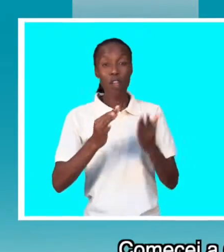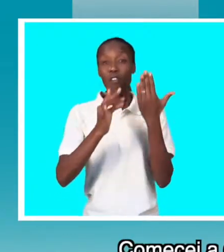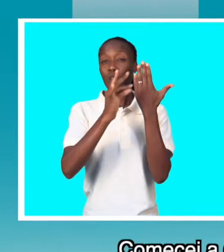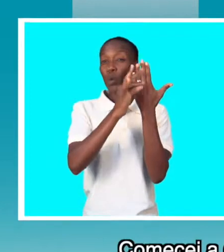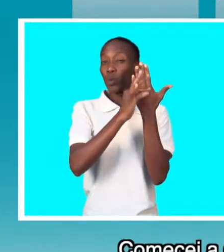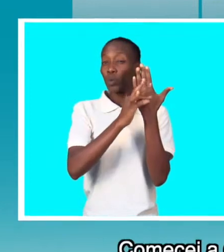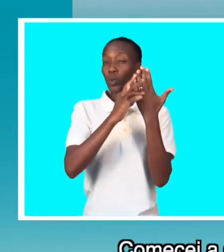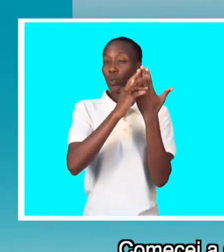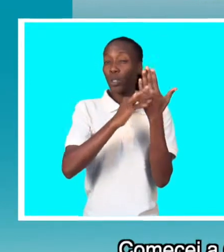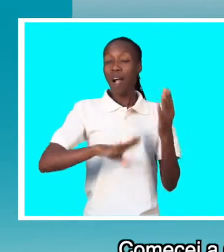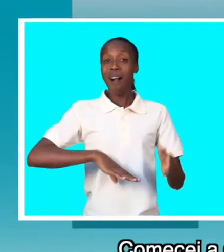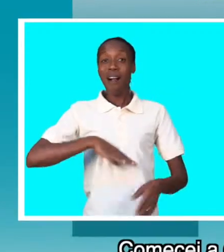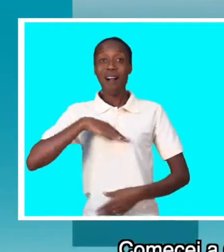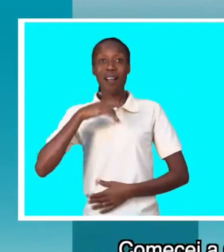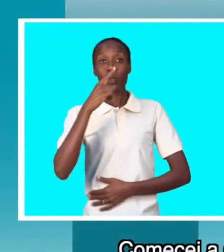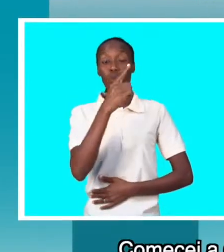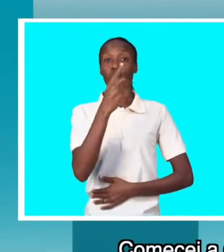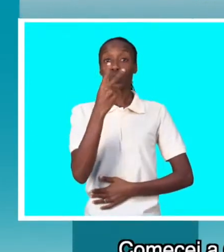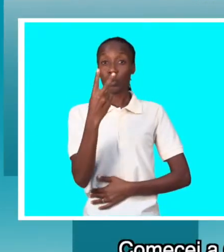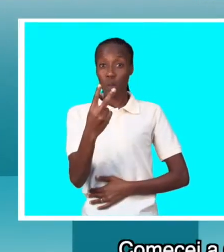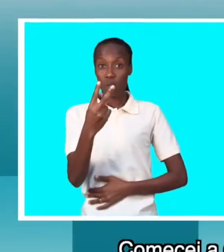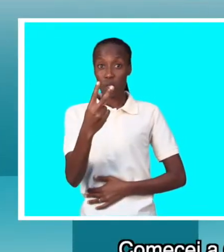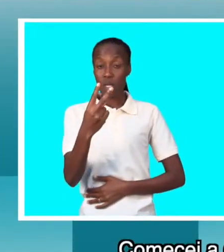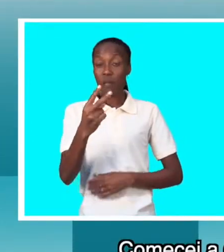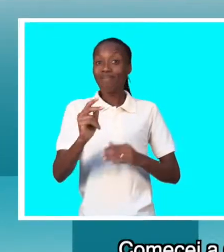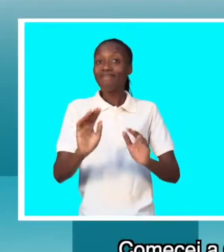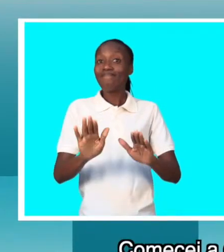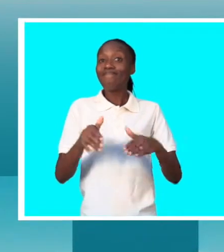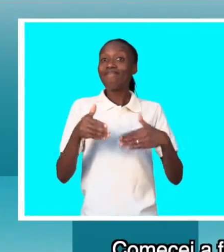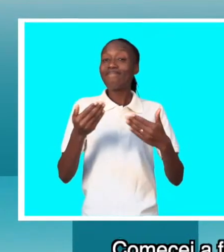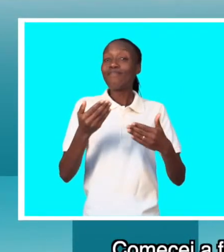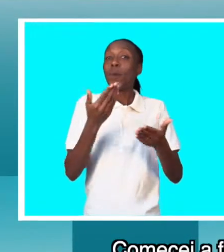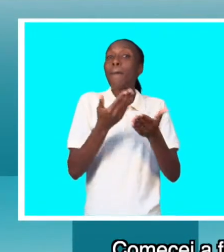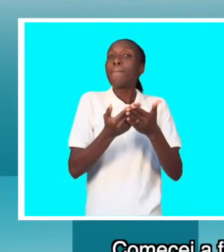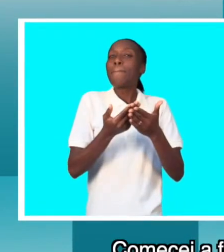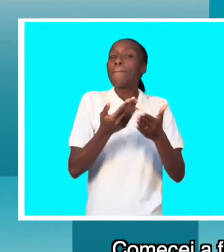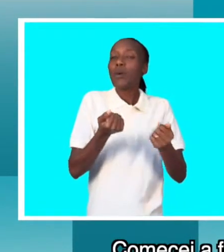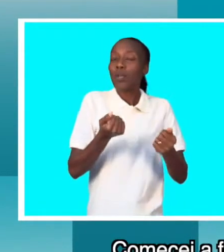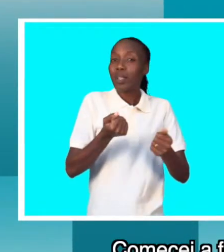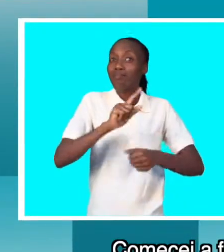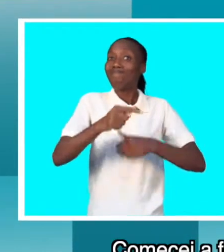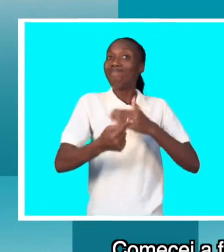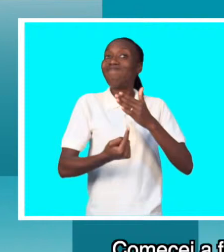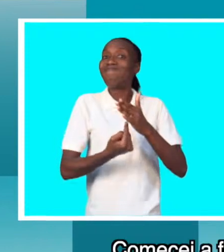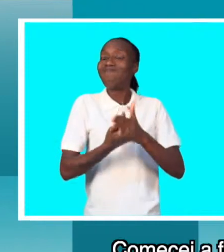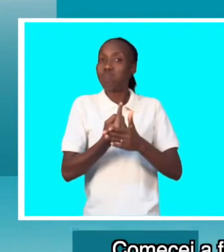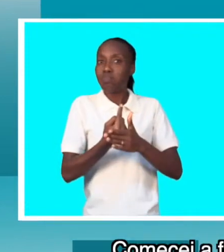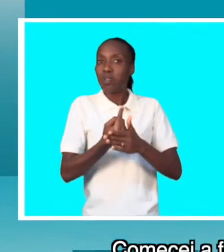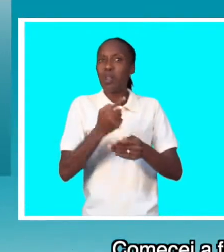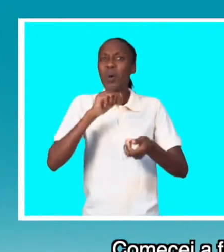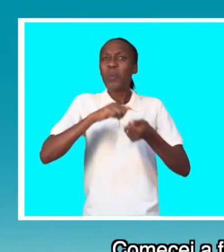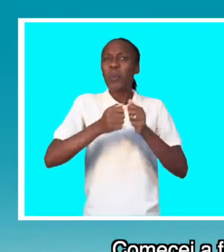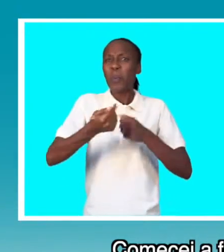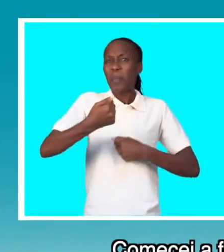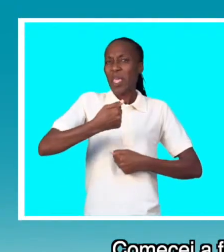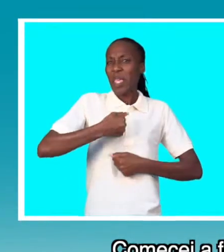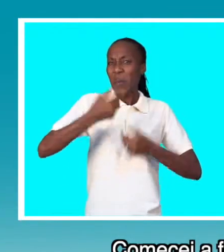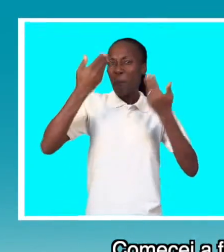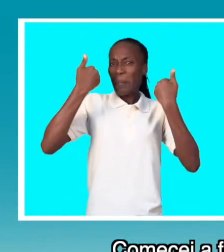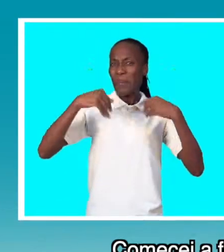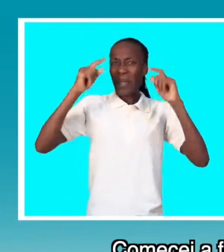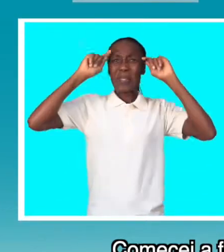Comecei nesse mundo de drogas com os meus 12 anos e as causas que me causaram foram o